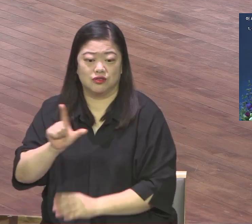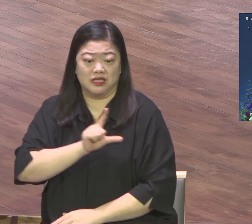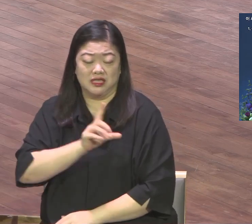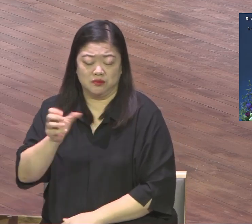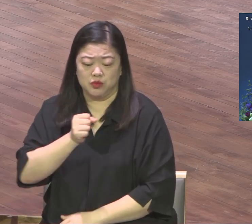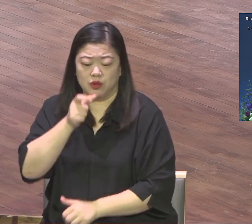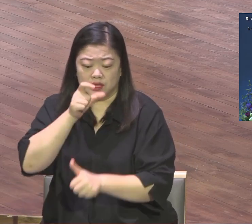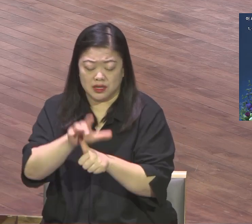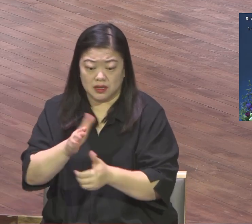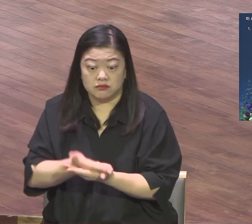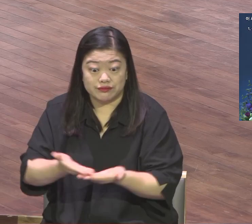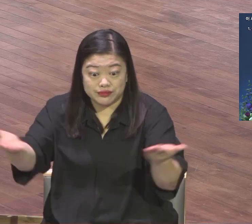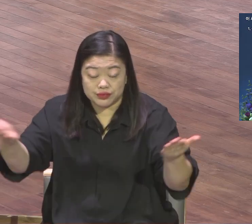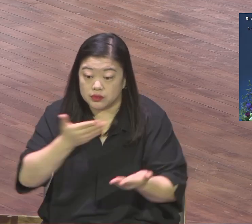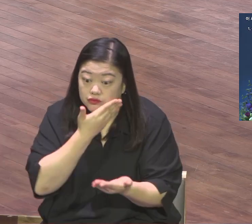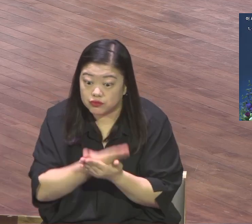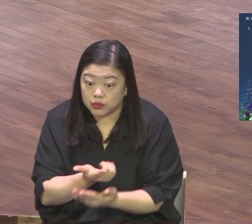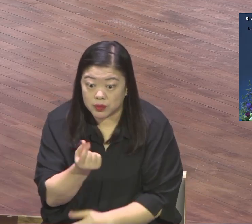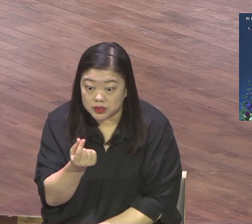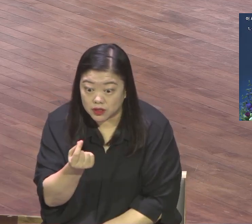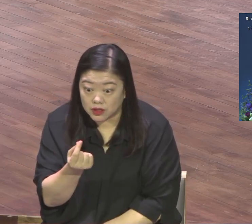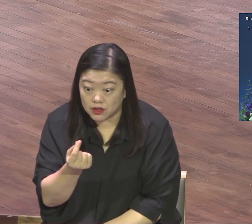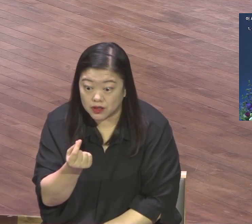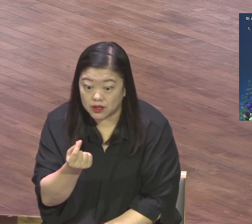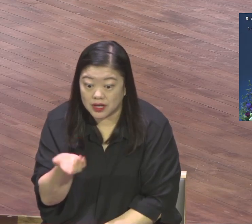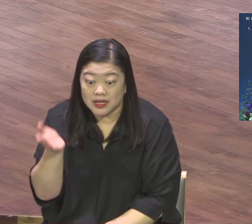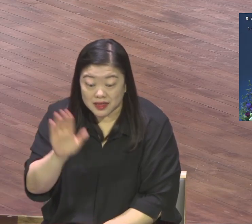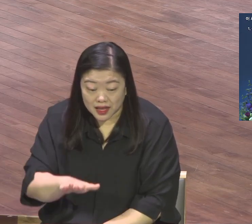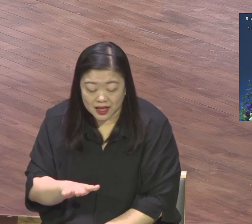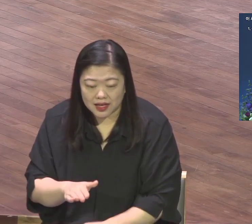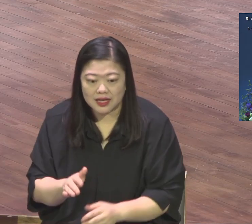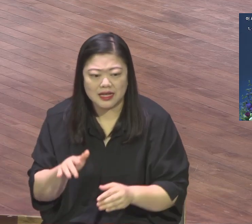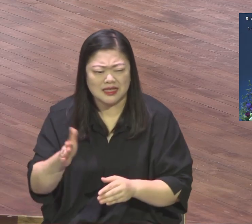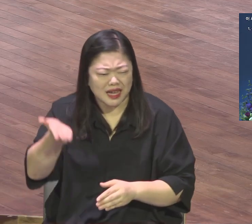알지를 못했어요. 뭐 말하냐? 오직 요한의 세례.